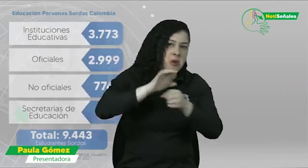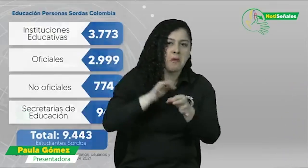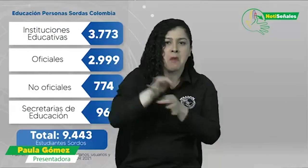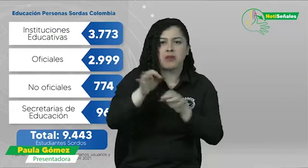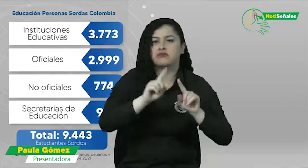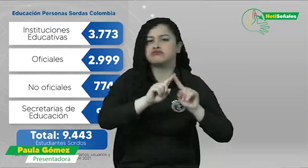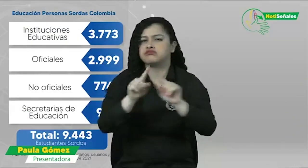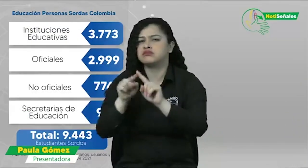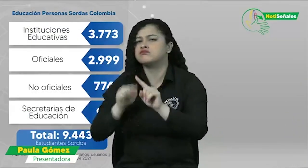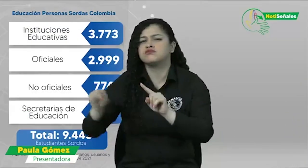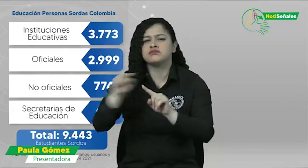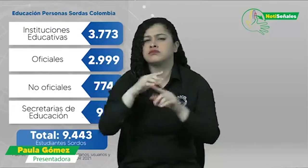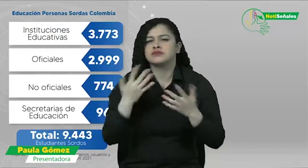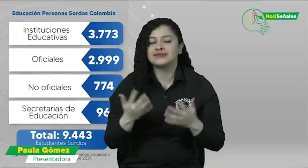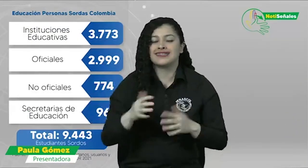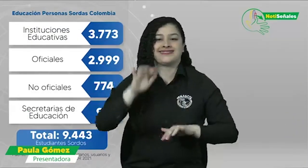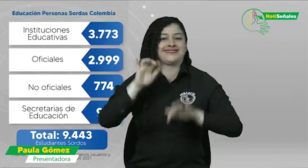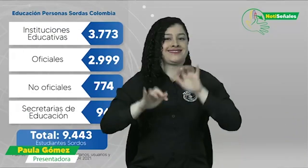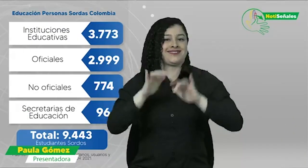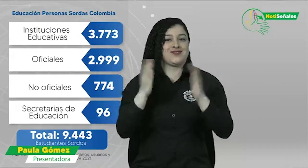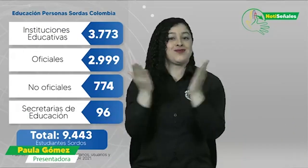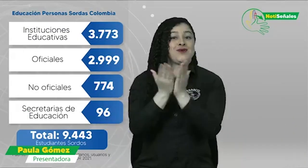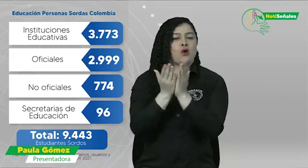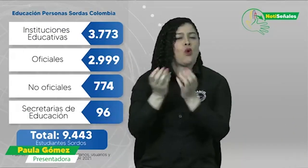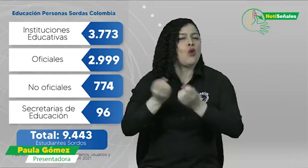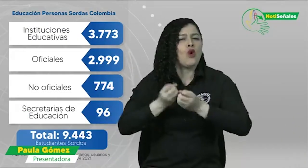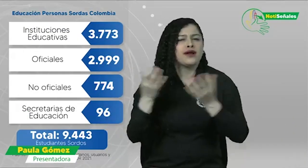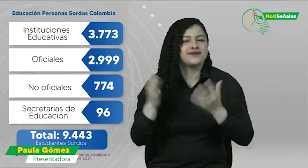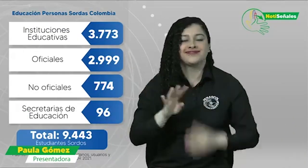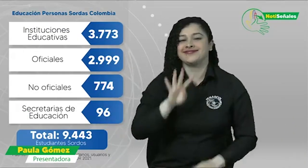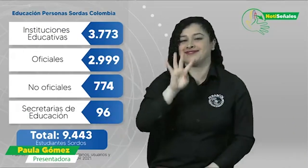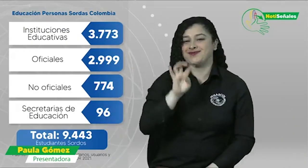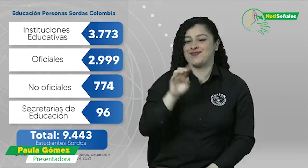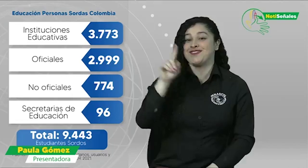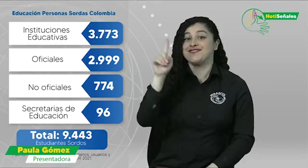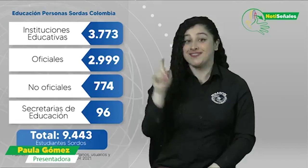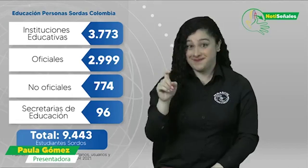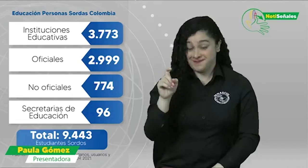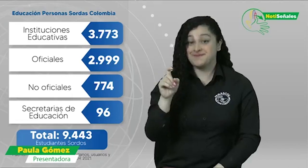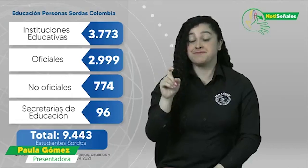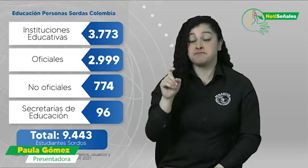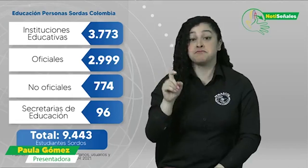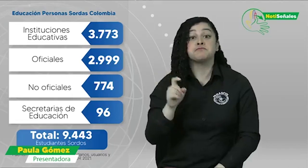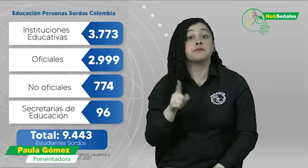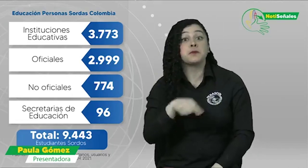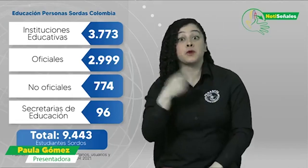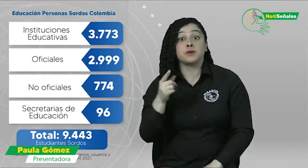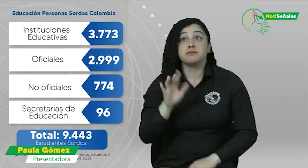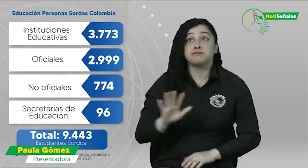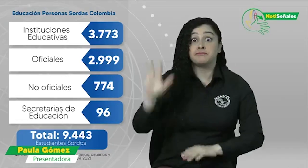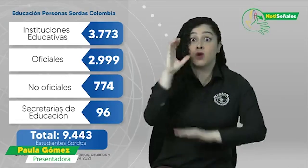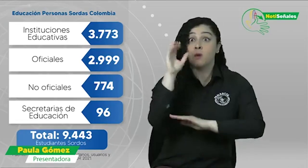en las diferentes ciudades y municipios, las secretarías de educación de estas ciudades, las 96 secretarías de